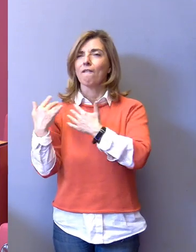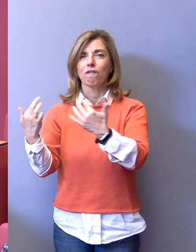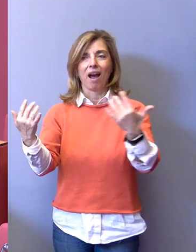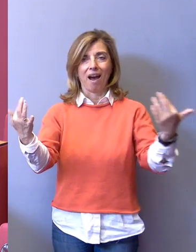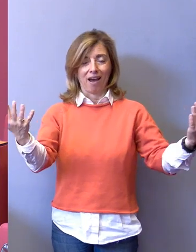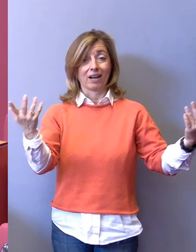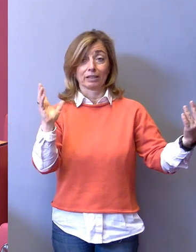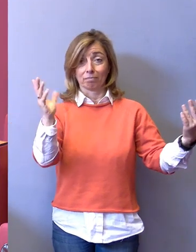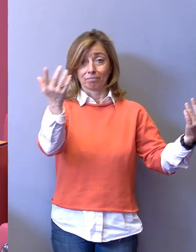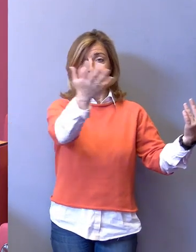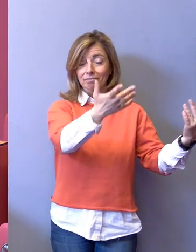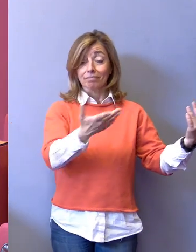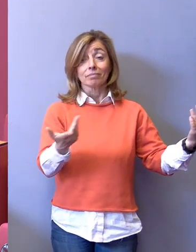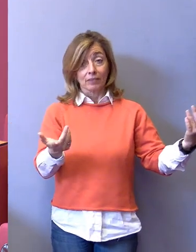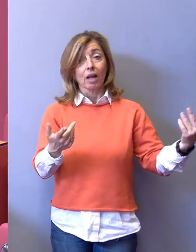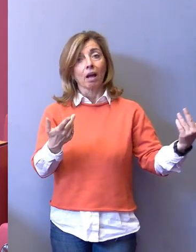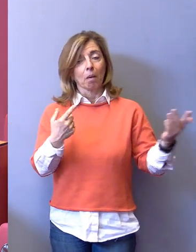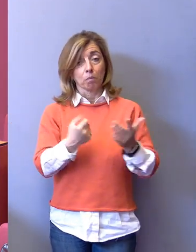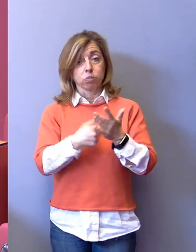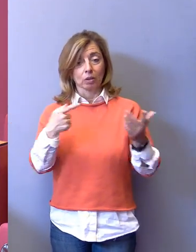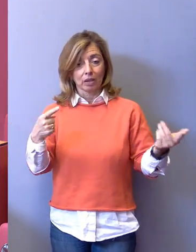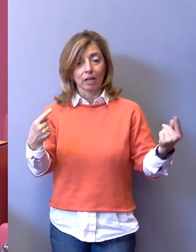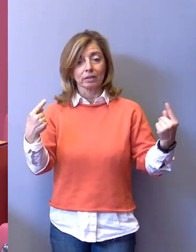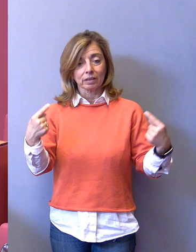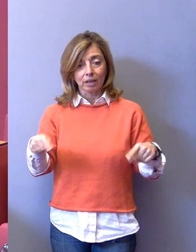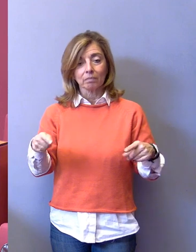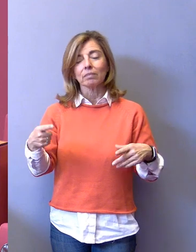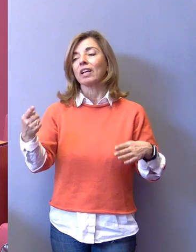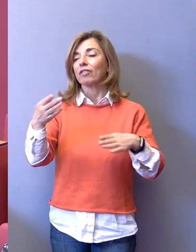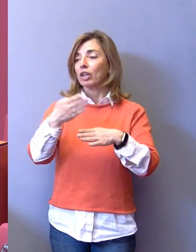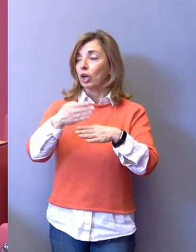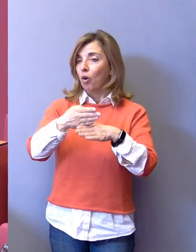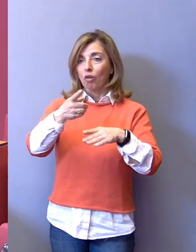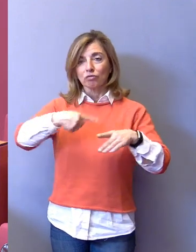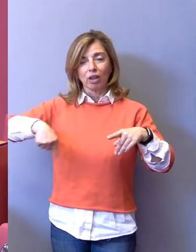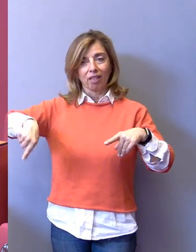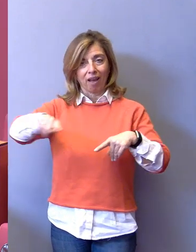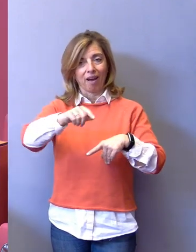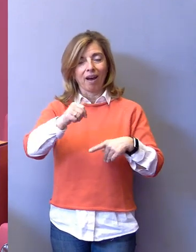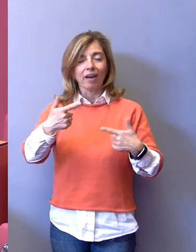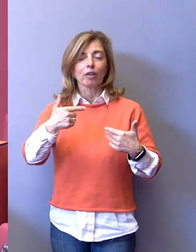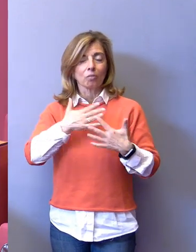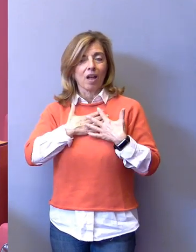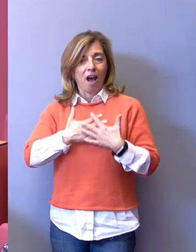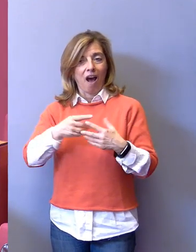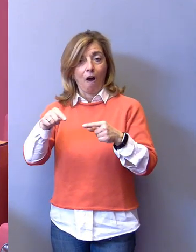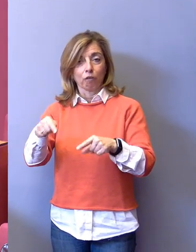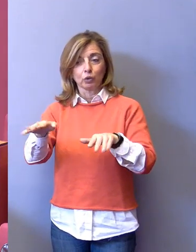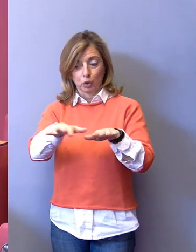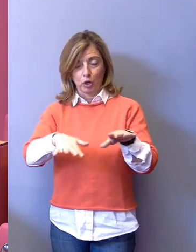di competenza dei consiglieri comunali così affezionati al luogo al quartiere Certamente mi metto anche a disposizione